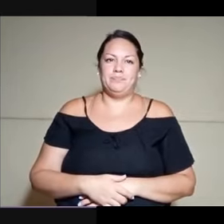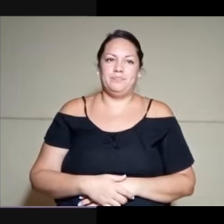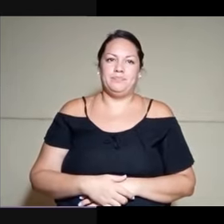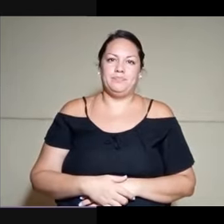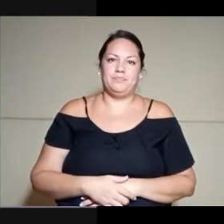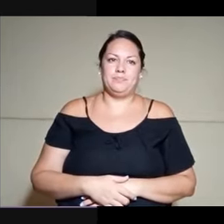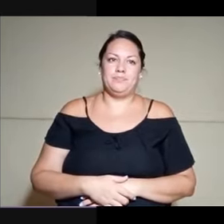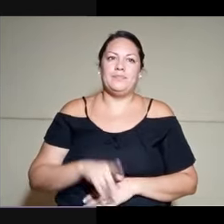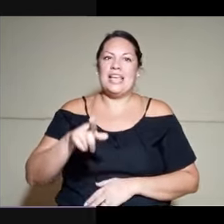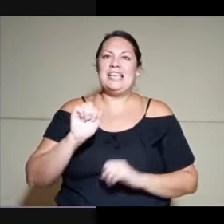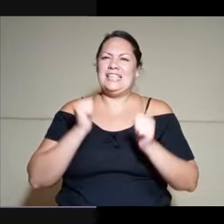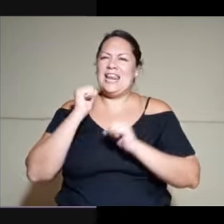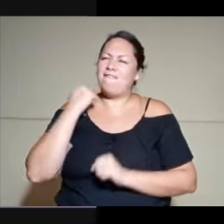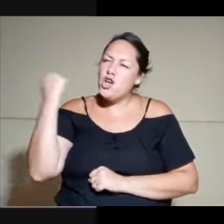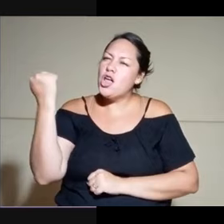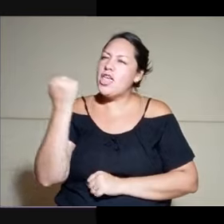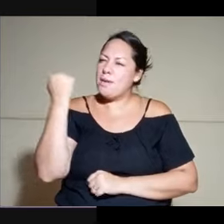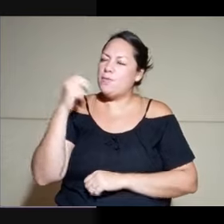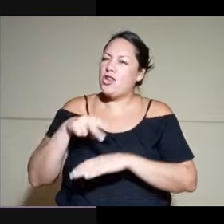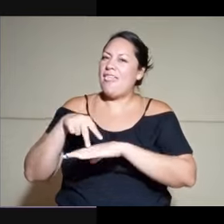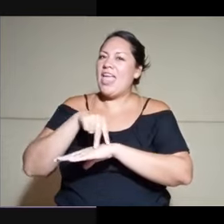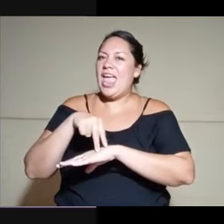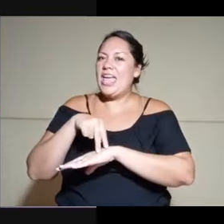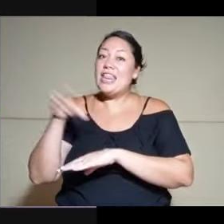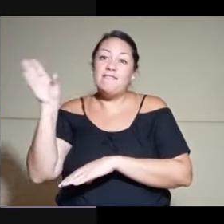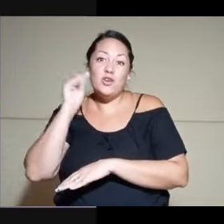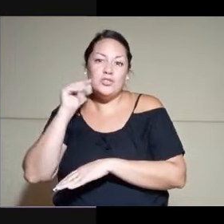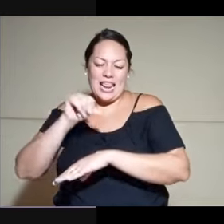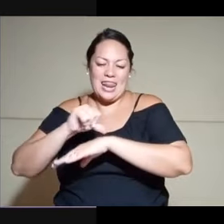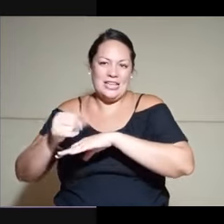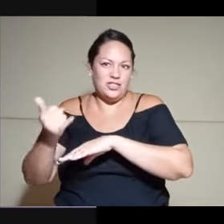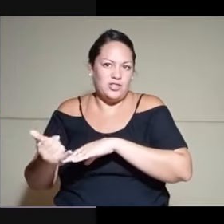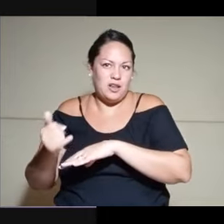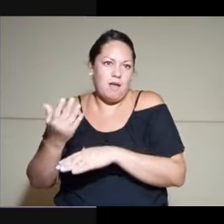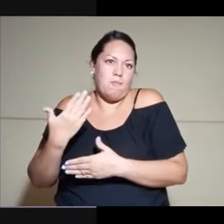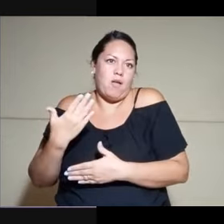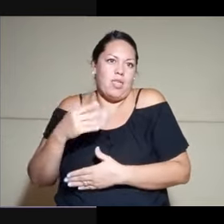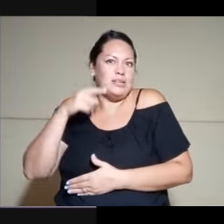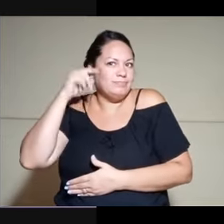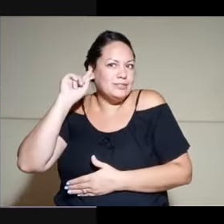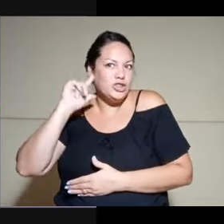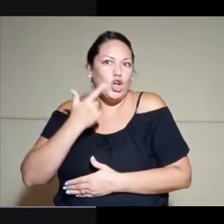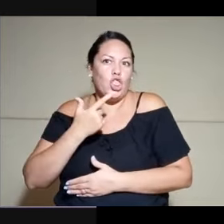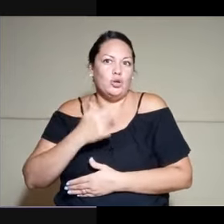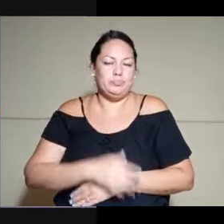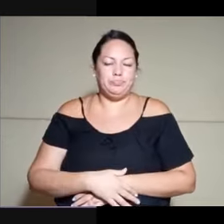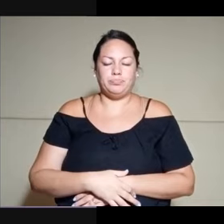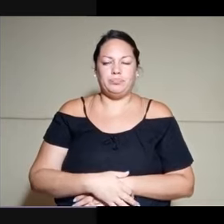el utrículo y el sáculo, con la parte vestibular. Así que este nervio es muy